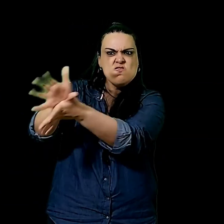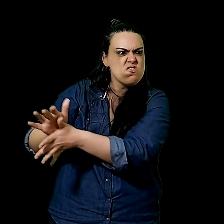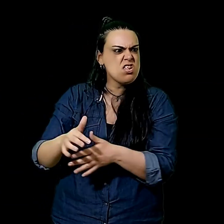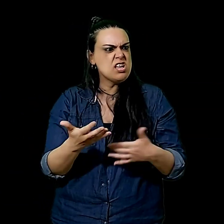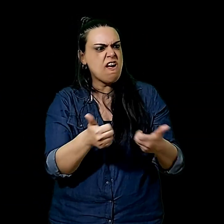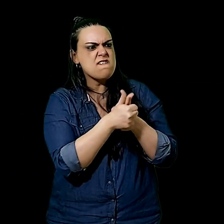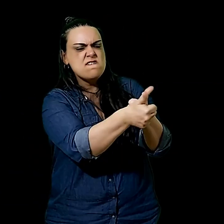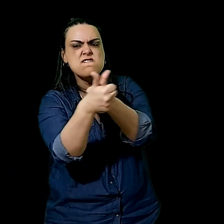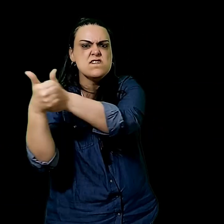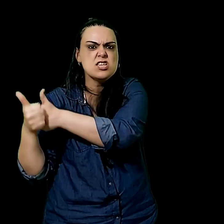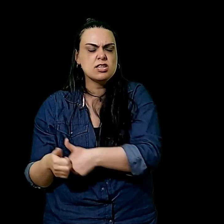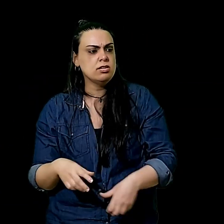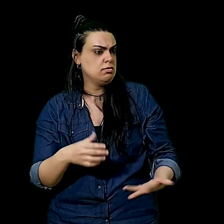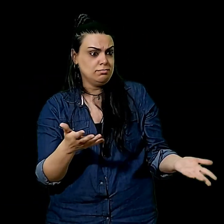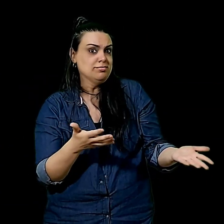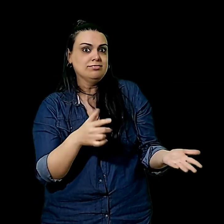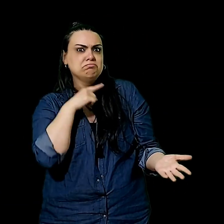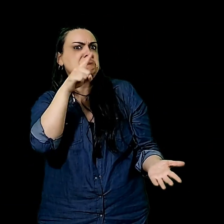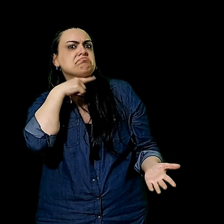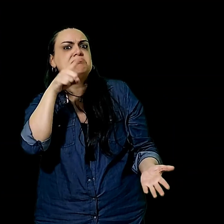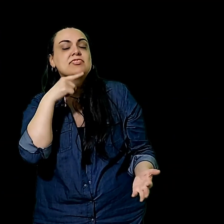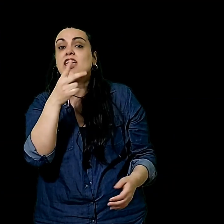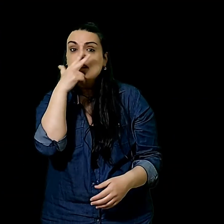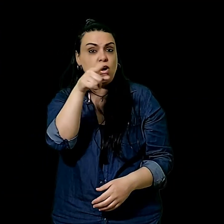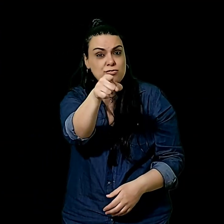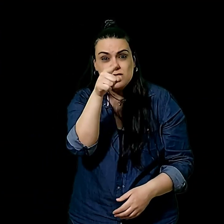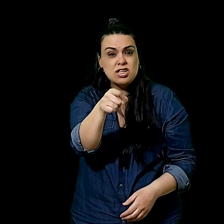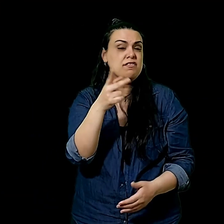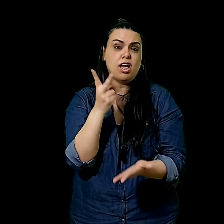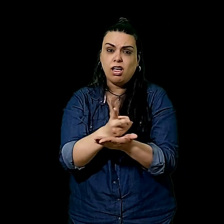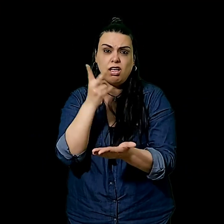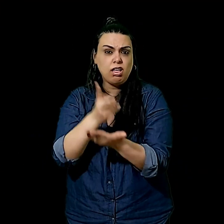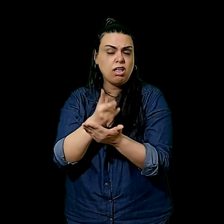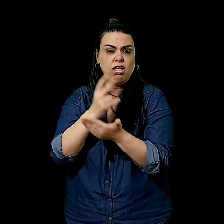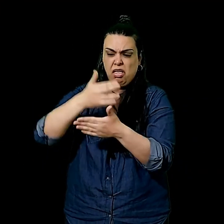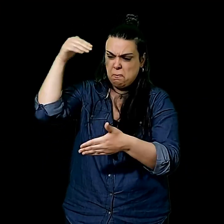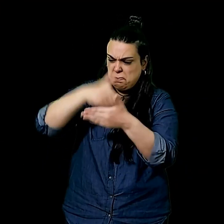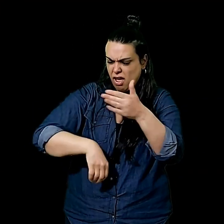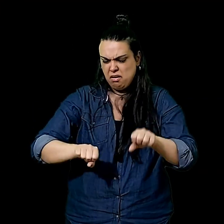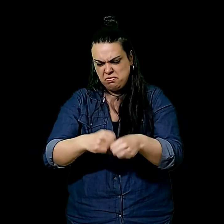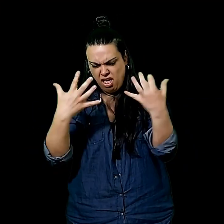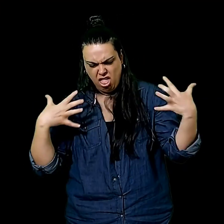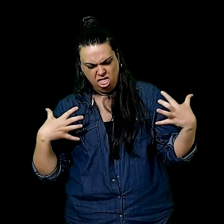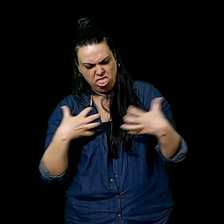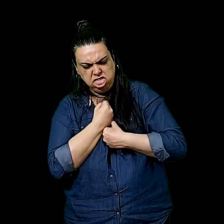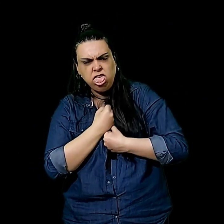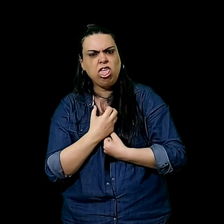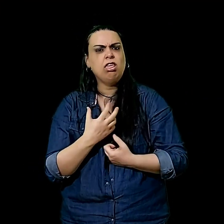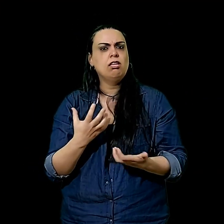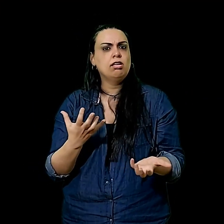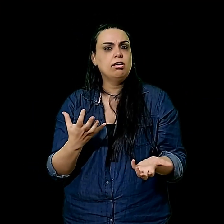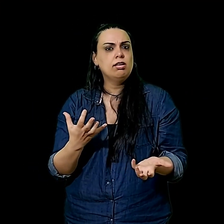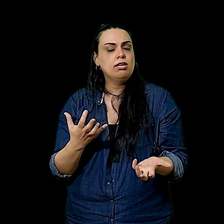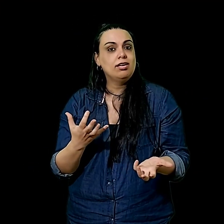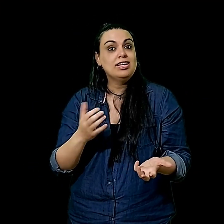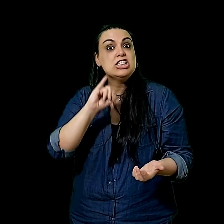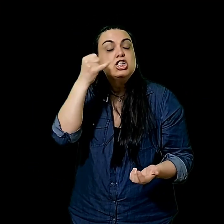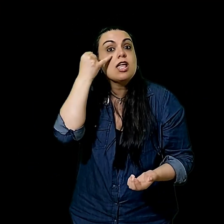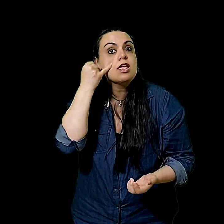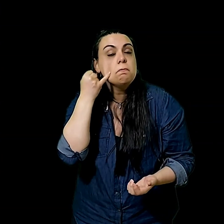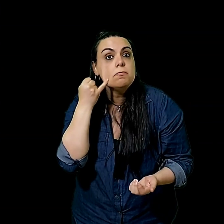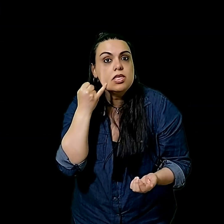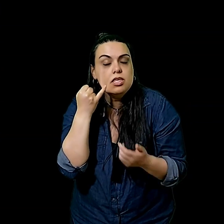continuar chorando pelos mesmos motivos, vai continuar frustrado. Veja o que Jeremias está dizendo. Teve uma hora que até ele pensou em